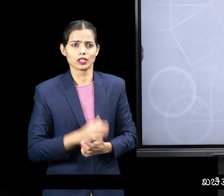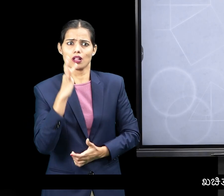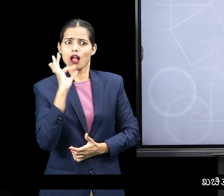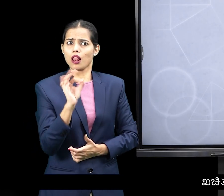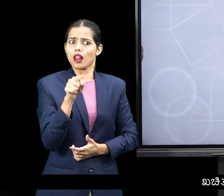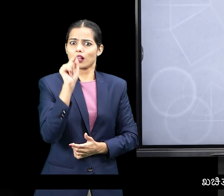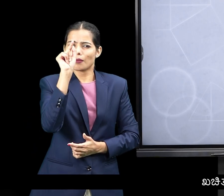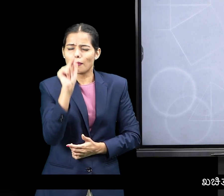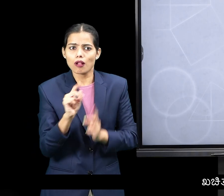ಖಚಿತ ಘಟನೆಗಳು,